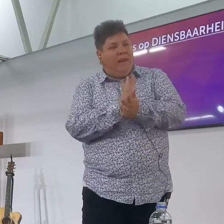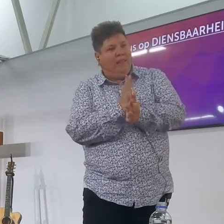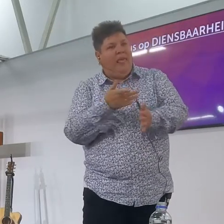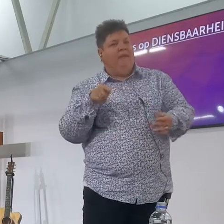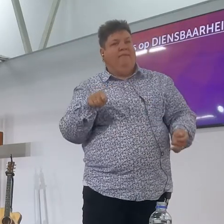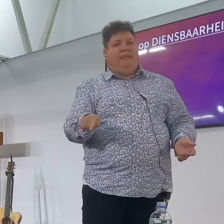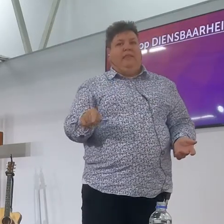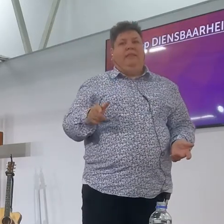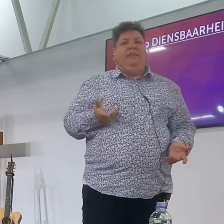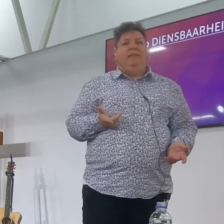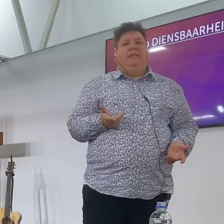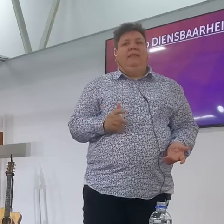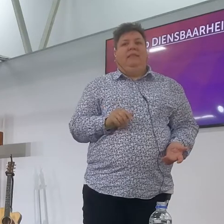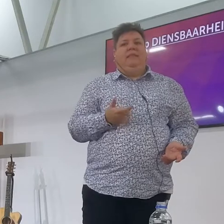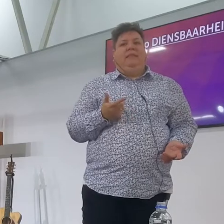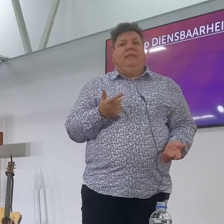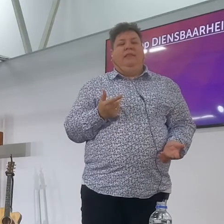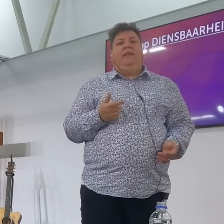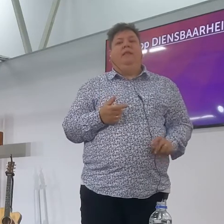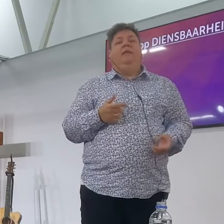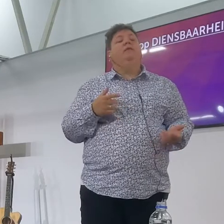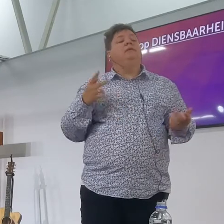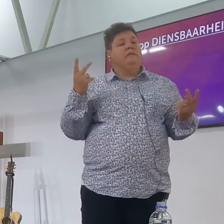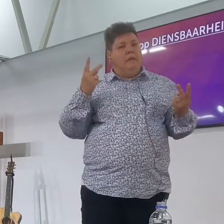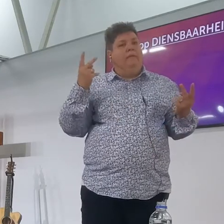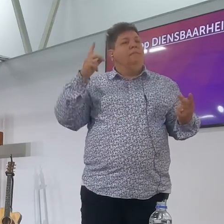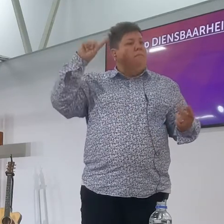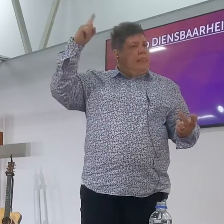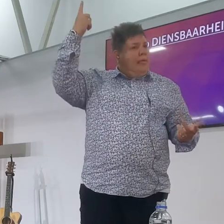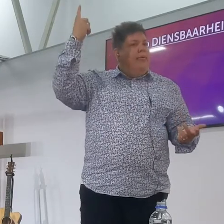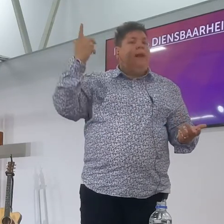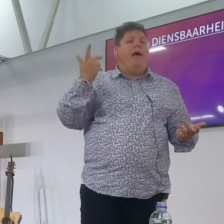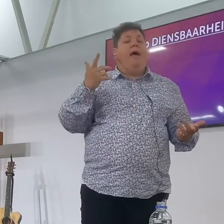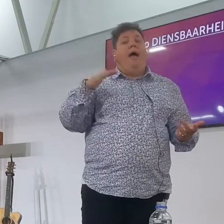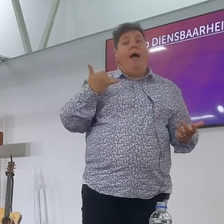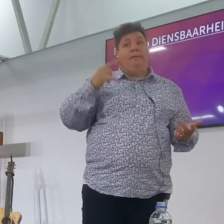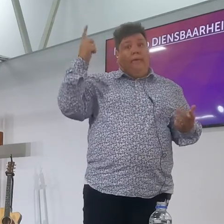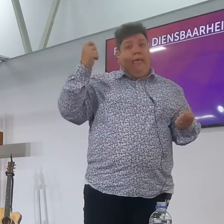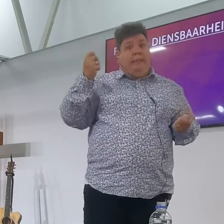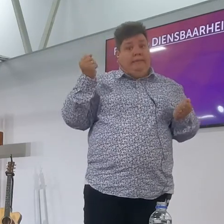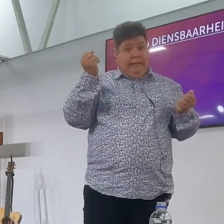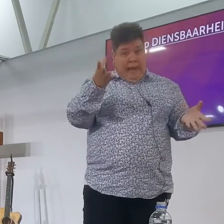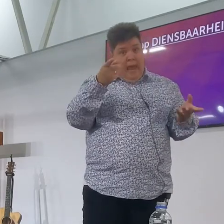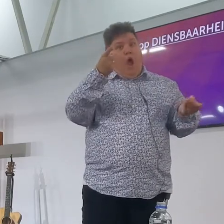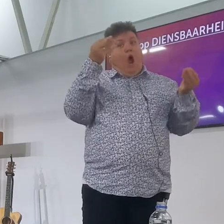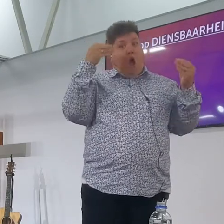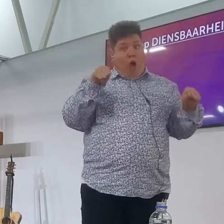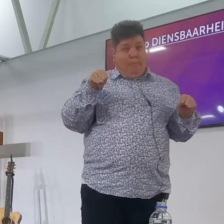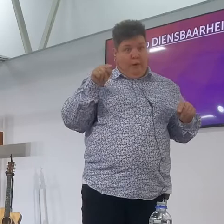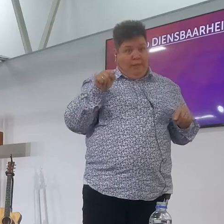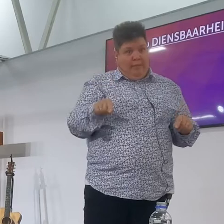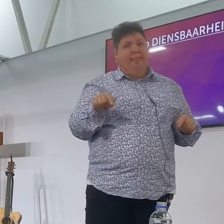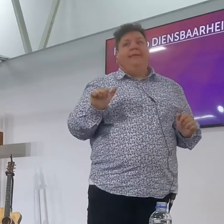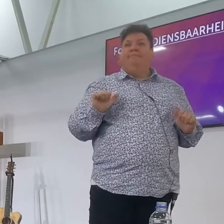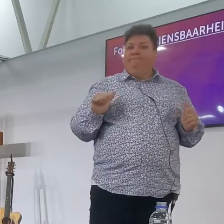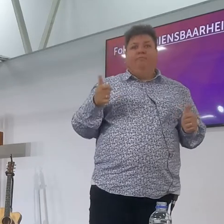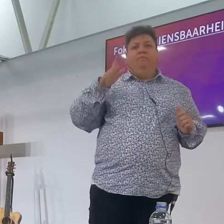As iemand wil dit daarom vang. En net so met die Here ook, dat as ek lewe en sê, hoorie, maar ek wil die gawes